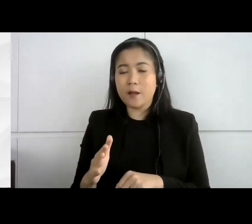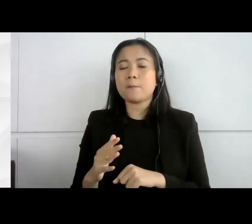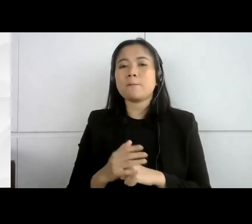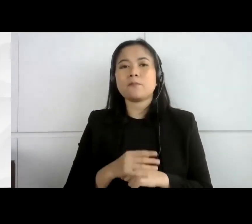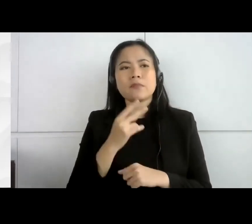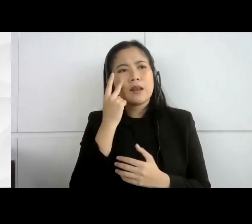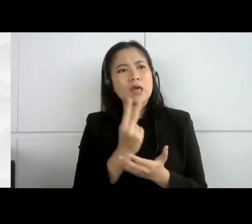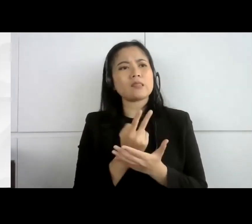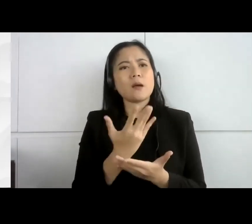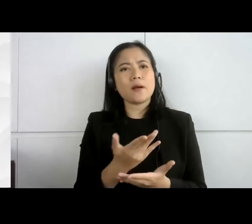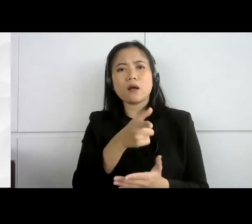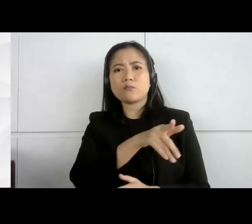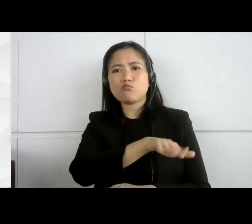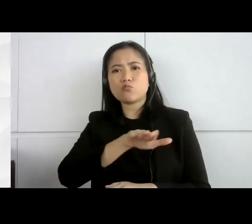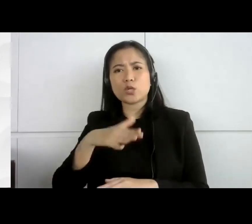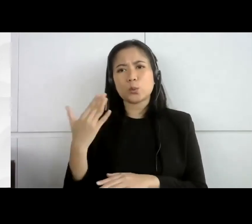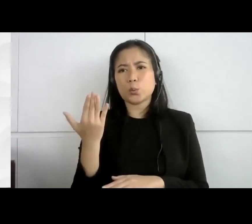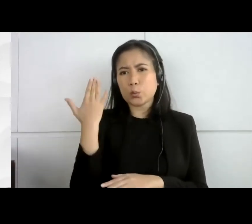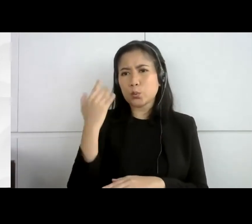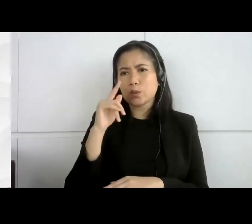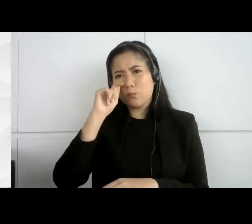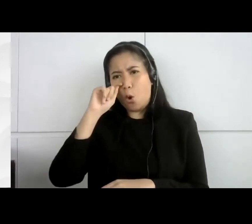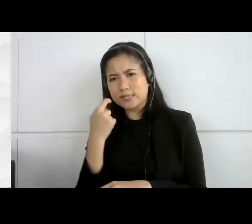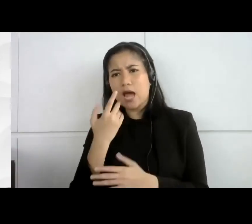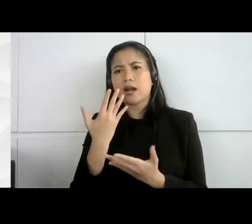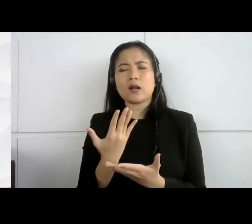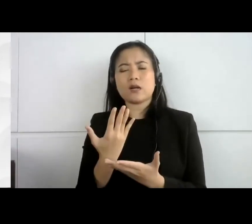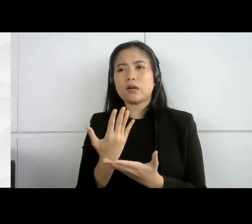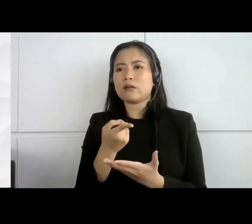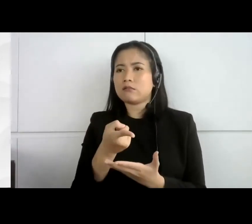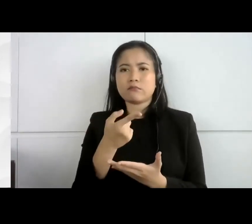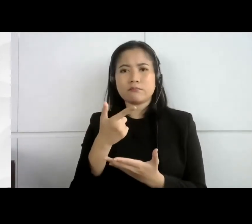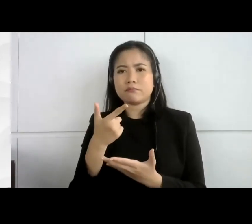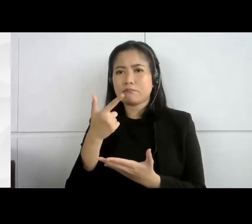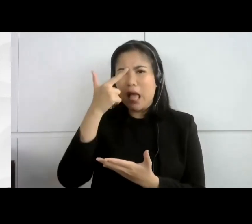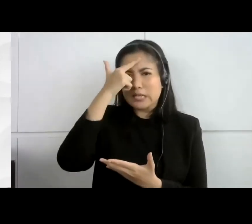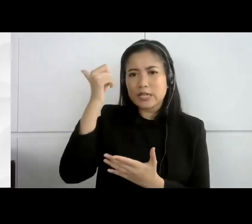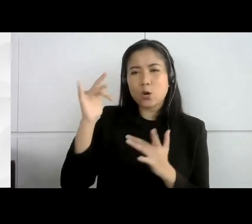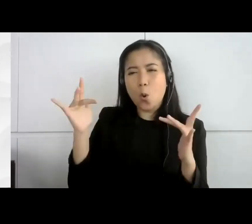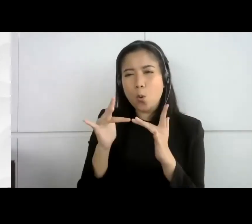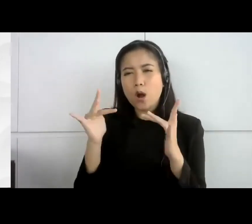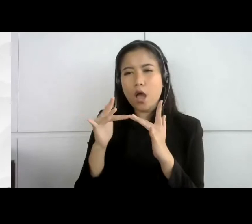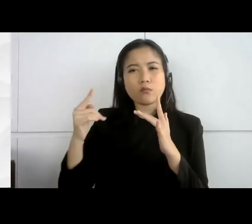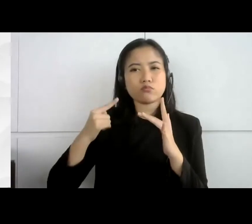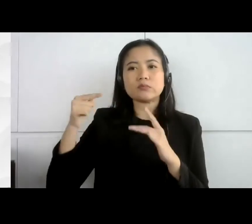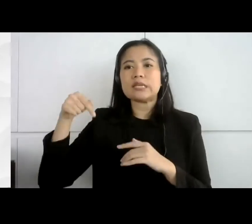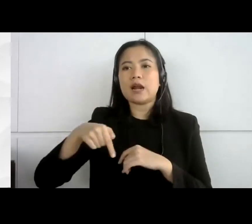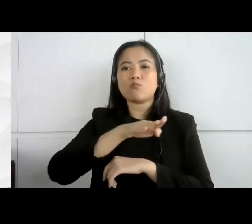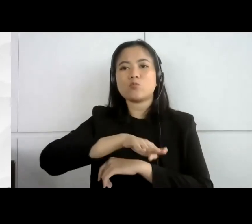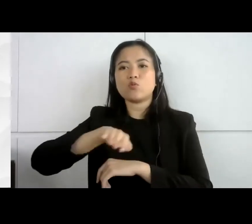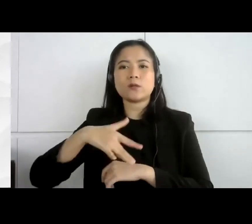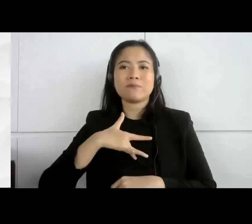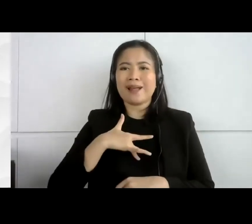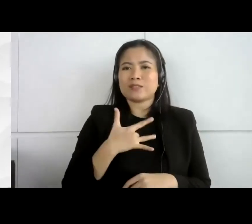peserta didik yang tadinya merasa bosan dan jenuh dengan pembelajaran daring, sekarang peserta didik sudah mulai